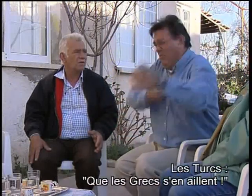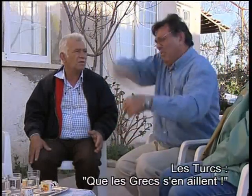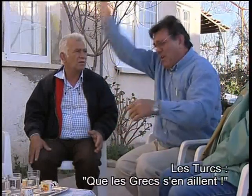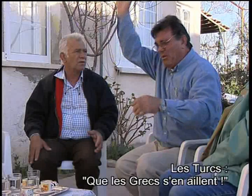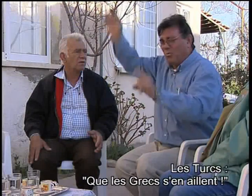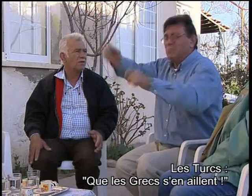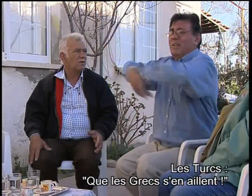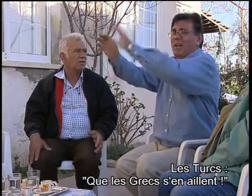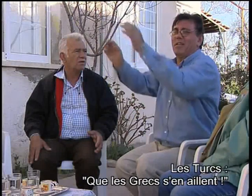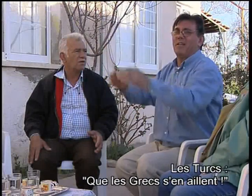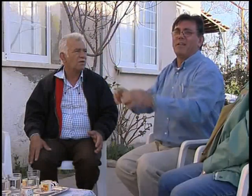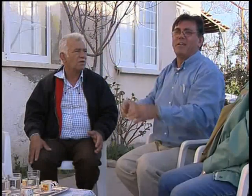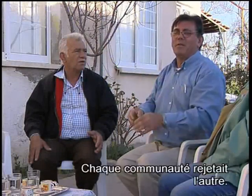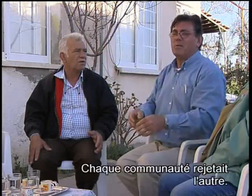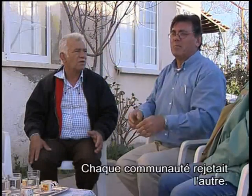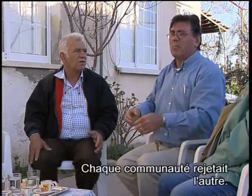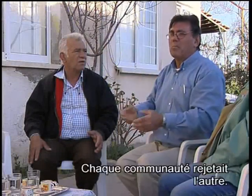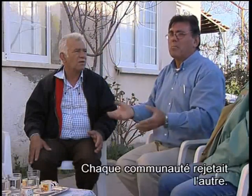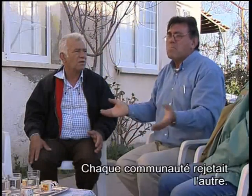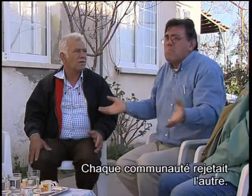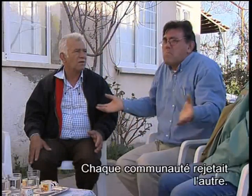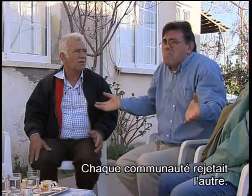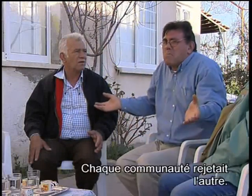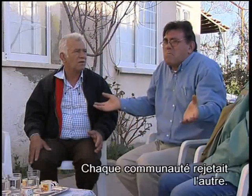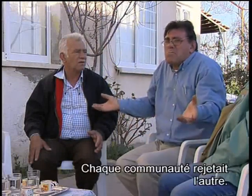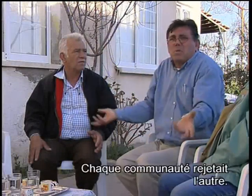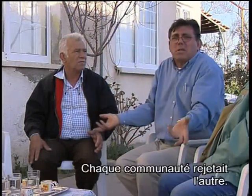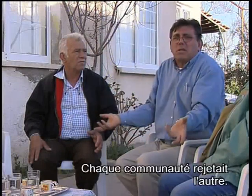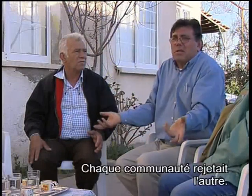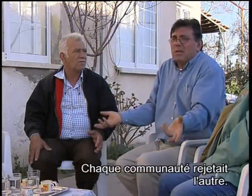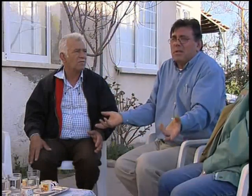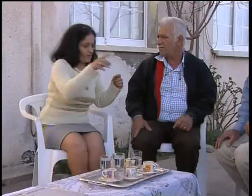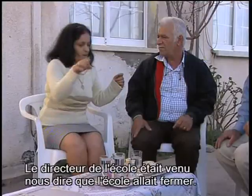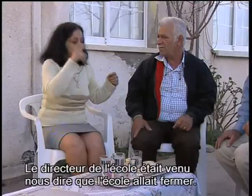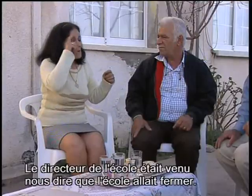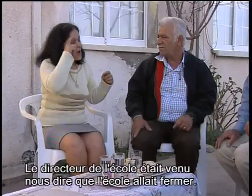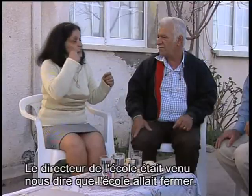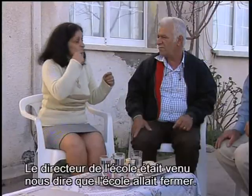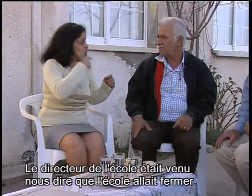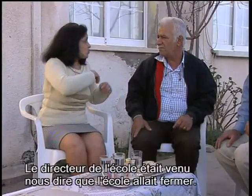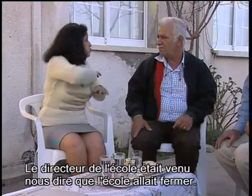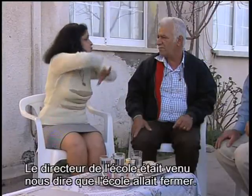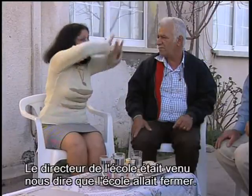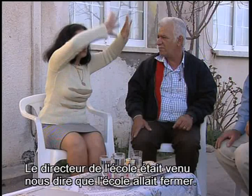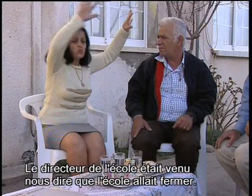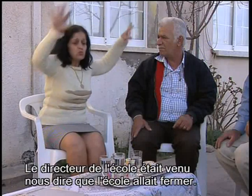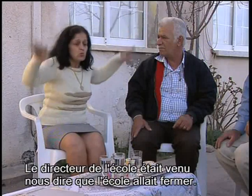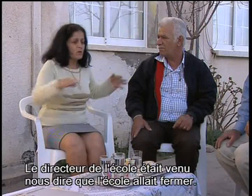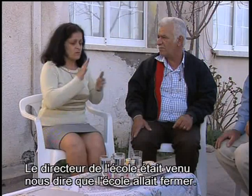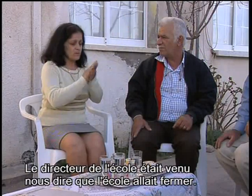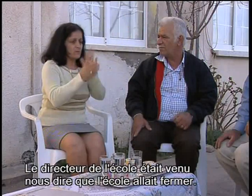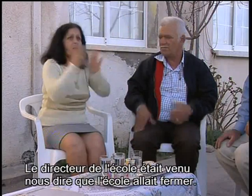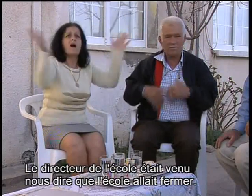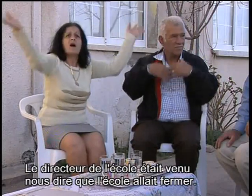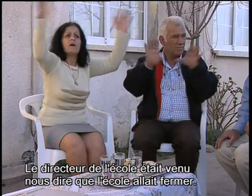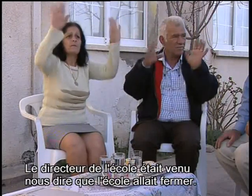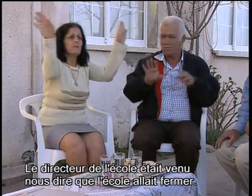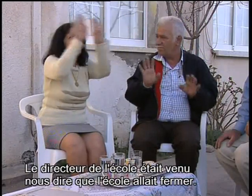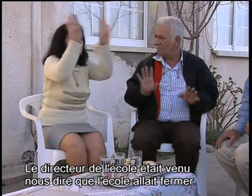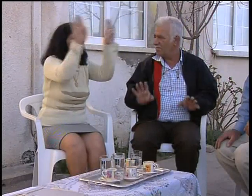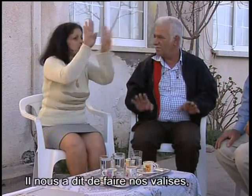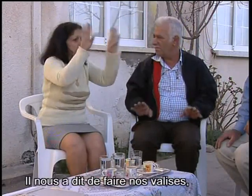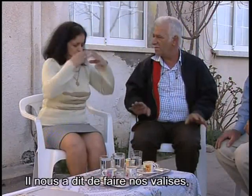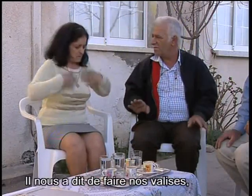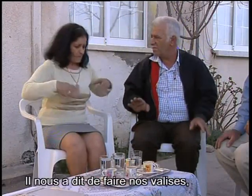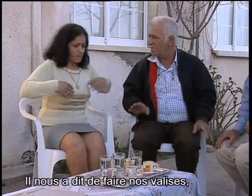Les Turcs disaient que les Grecs s'en aillent. Chaque communauté rejetait l'autre. Ça m'échappait. Monsieur Marcoux, le directeur de l'école, était venu nous dire que l'école allait